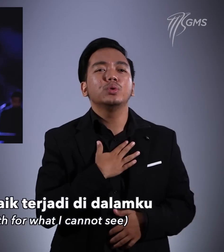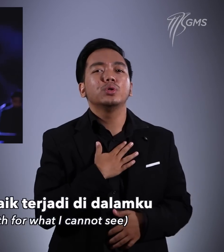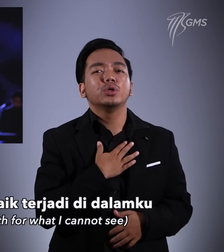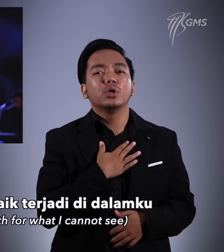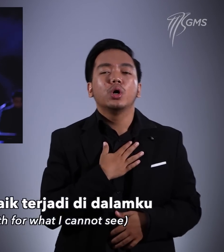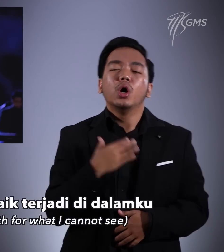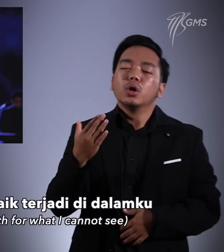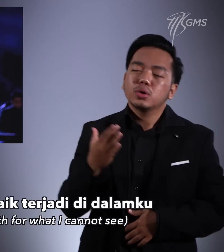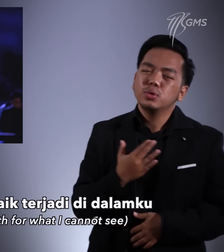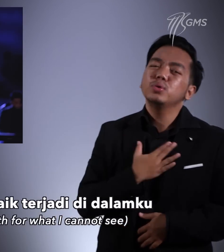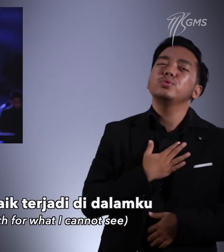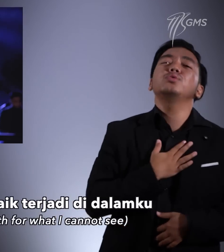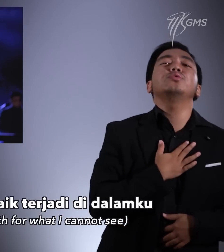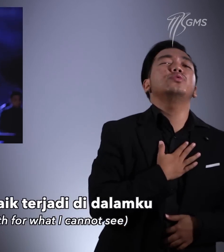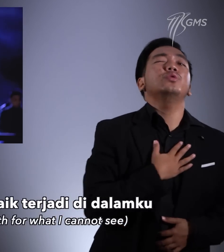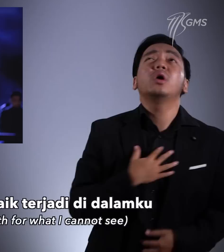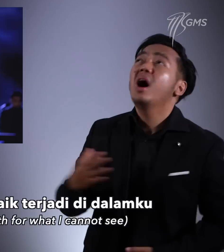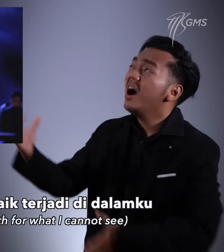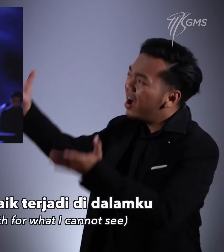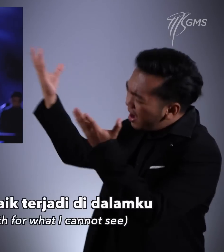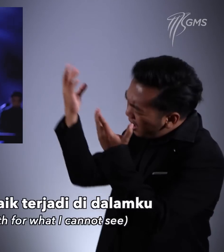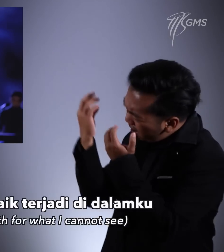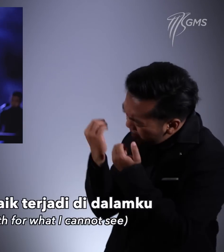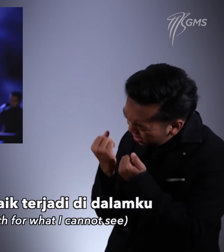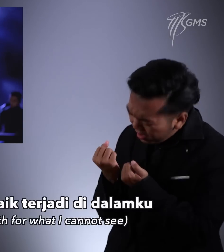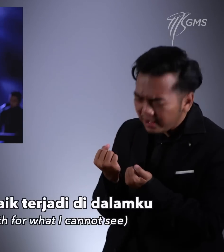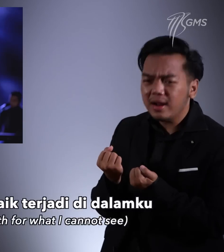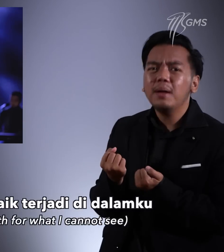dalamku. Ku